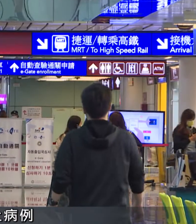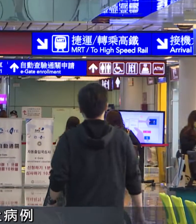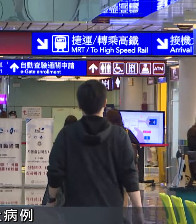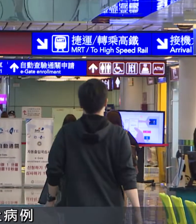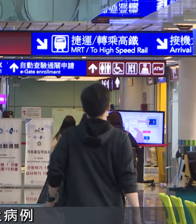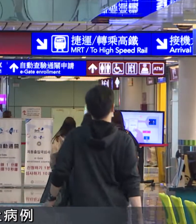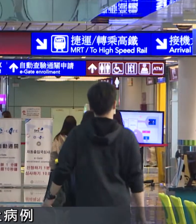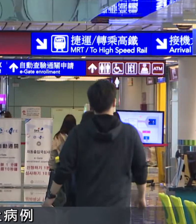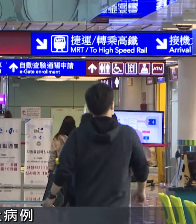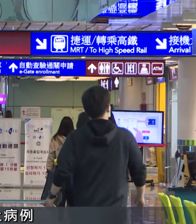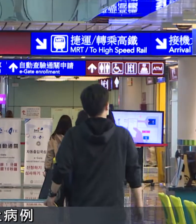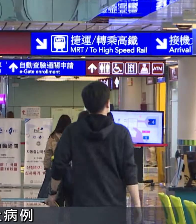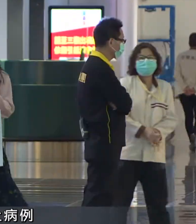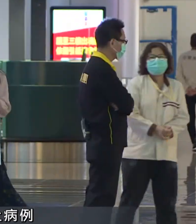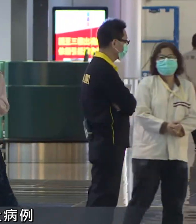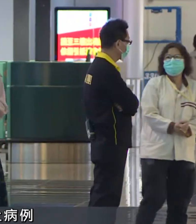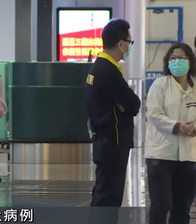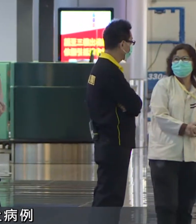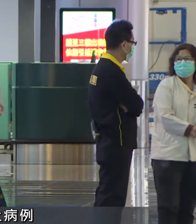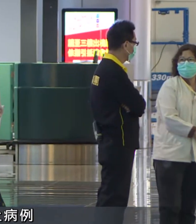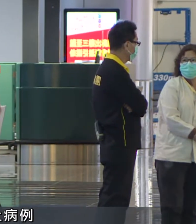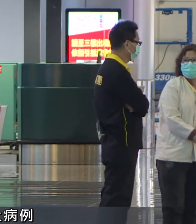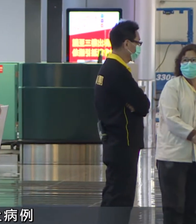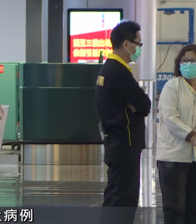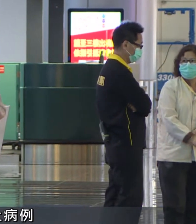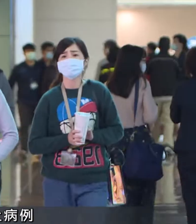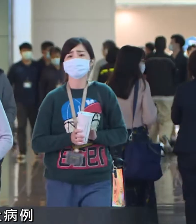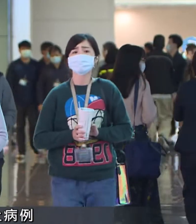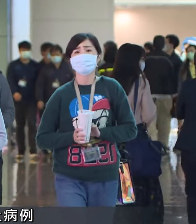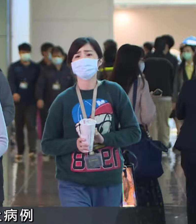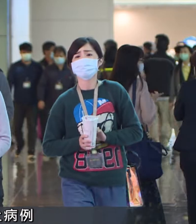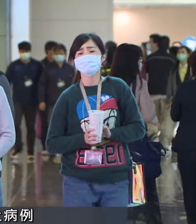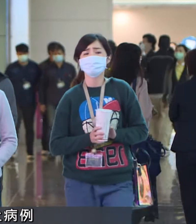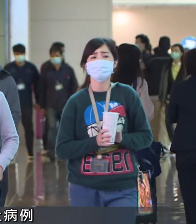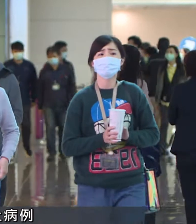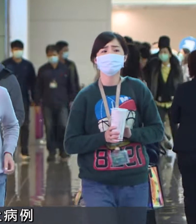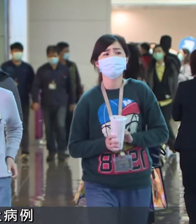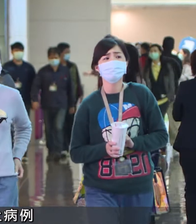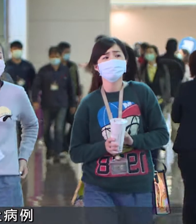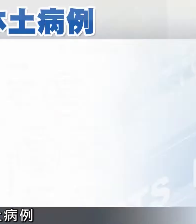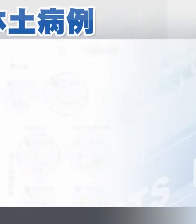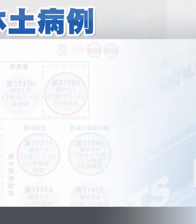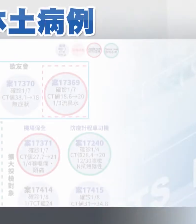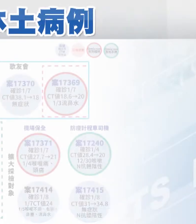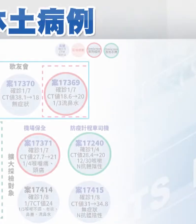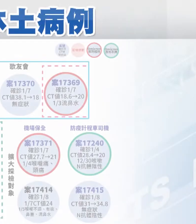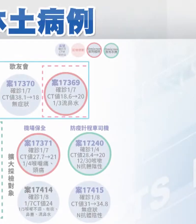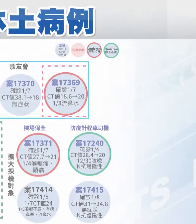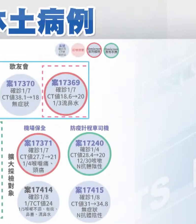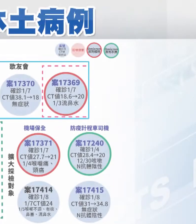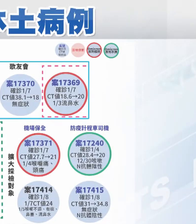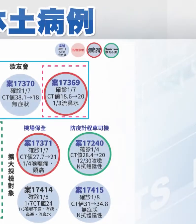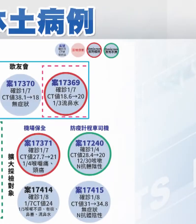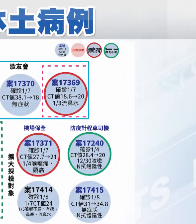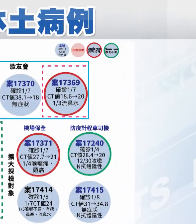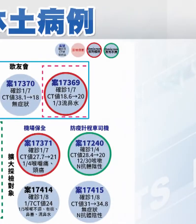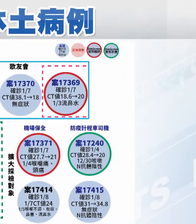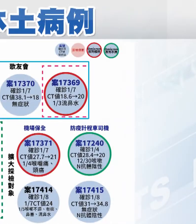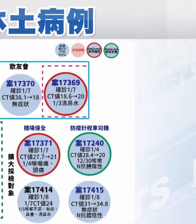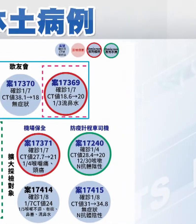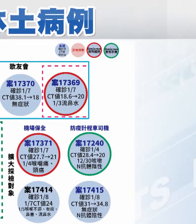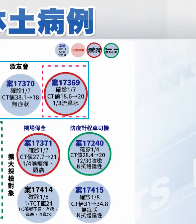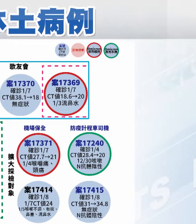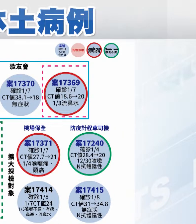10号再新增6例本土病例，而这6例分成歌友会及机场手推车2条传播链。其中歌友会新增确诊的是